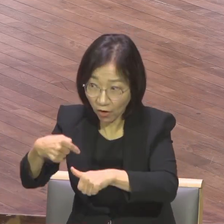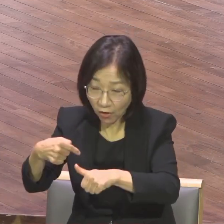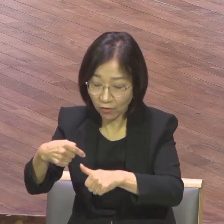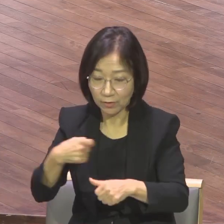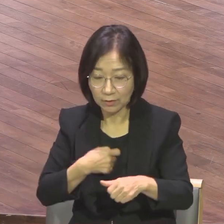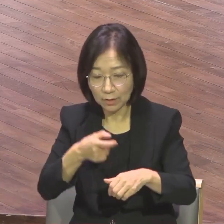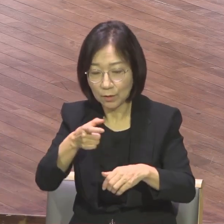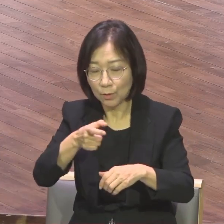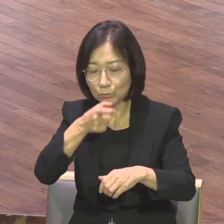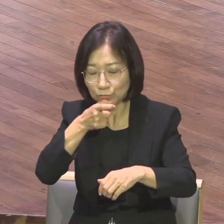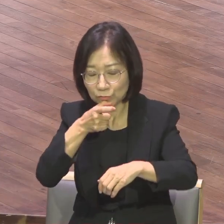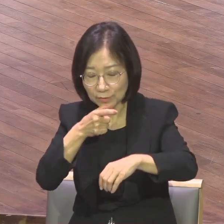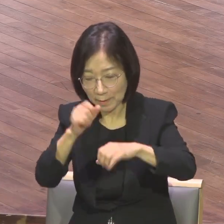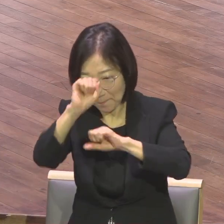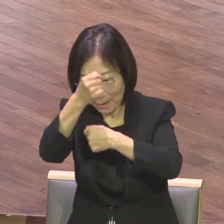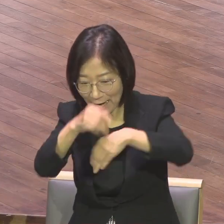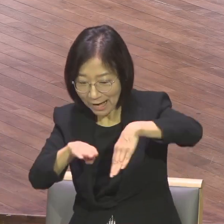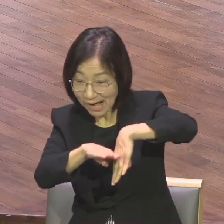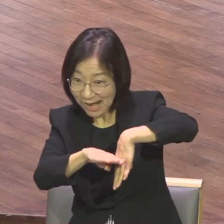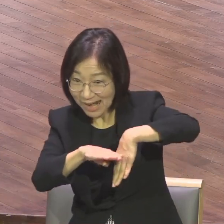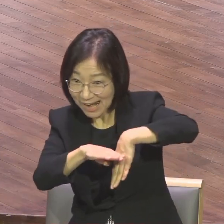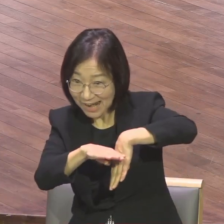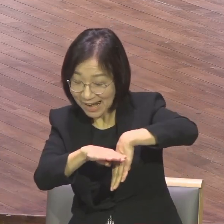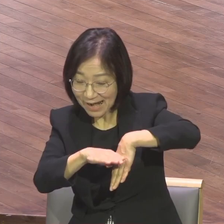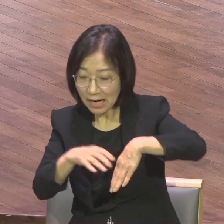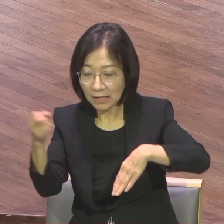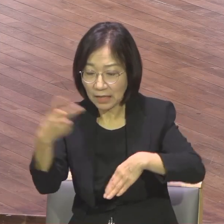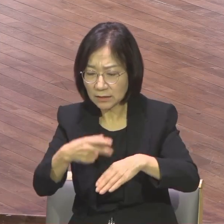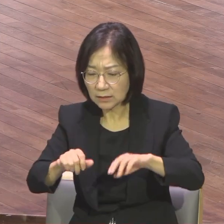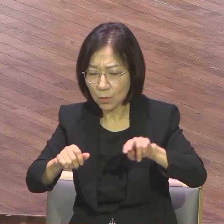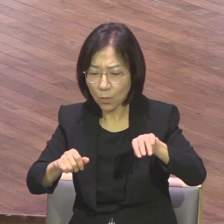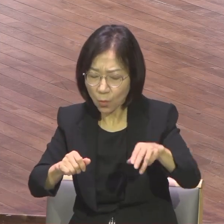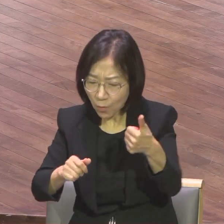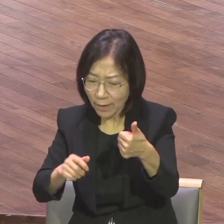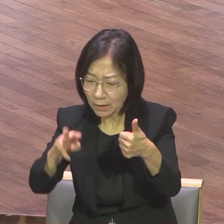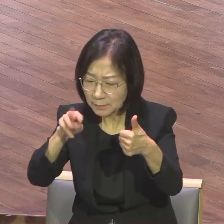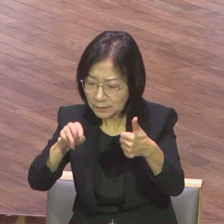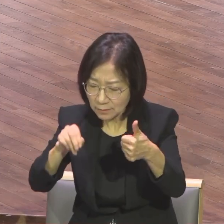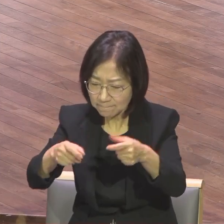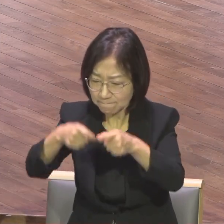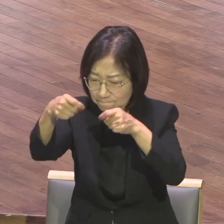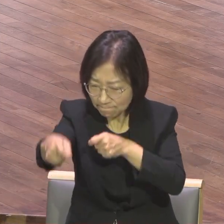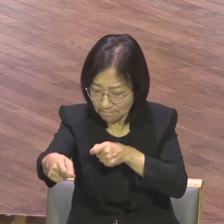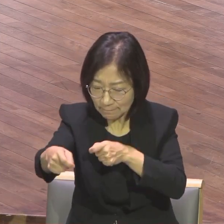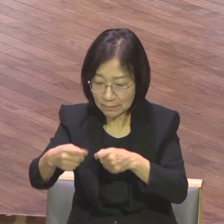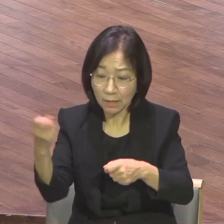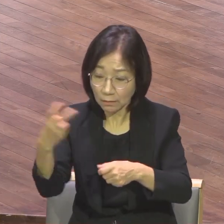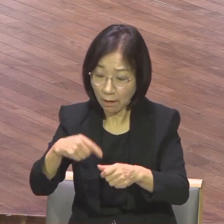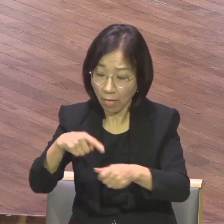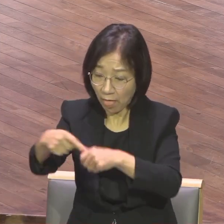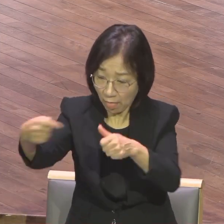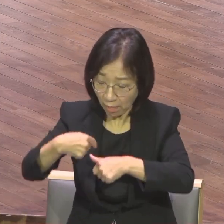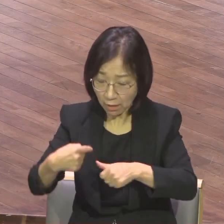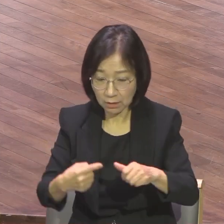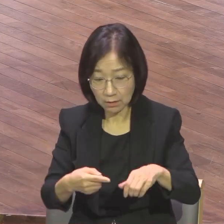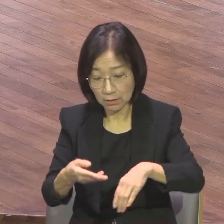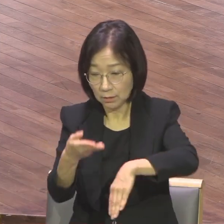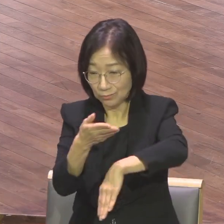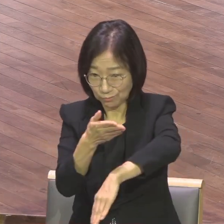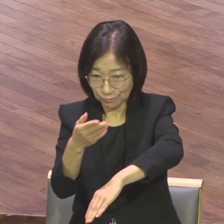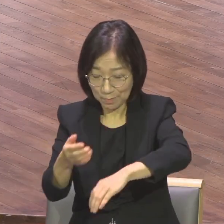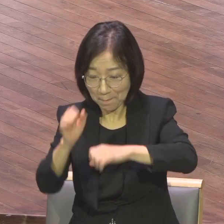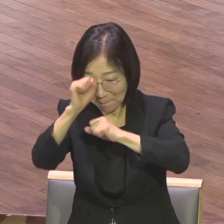물이 발목에 오르더니 다시 천척을 측량하고 내게 물을 건너게 하시니 물이 무릎에 오르고 다시 천척을